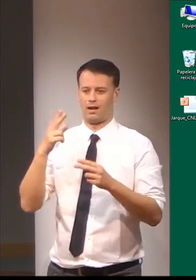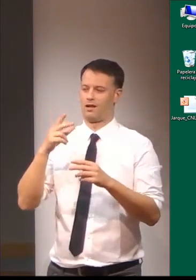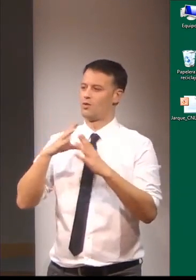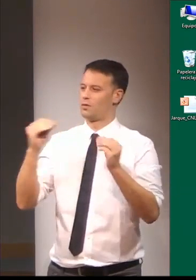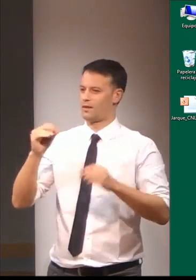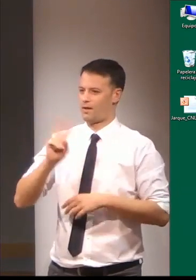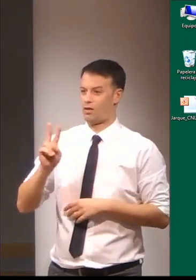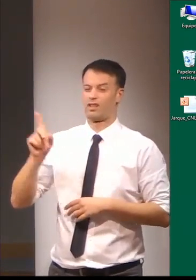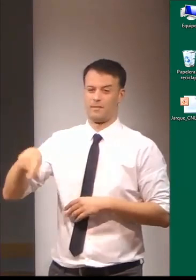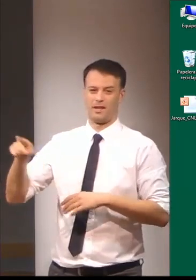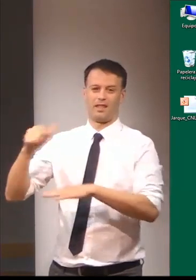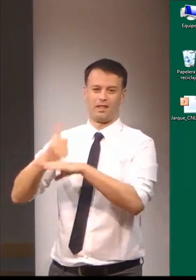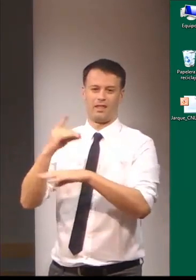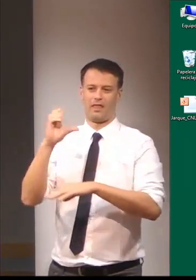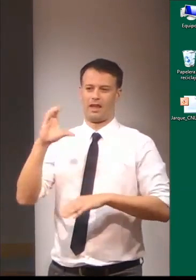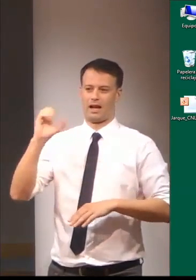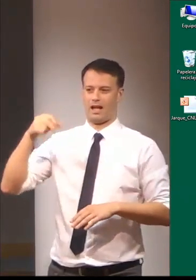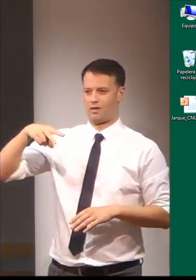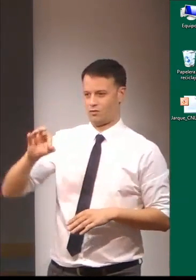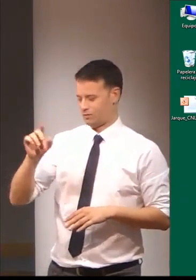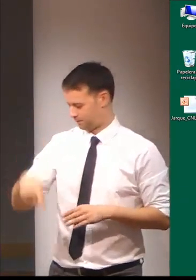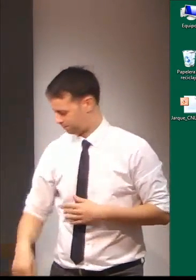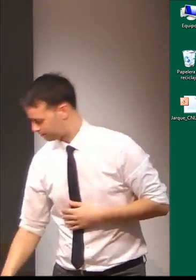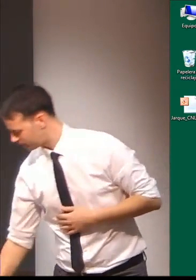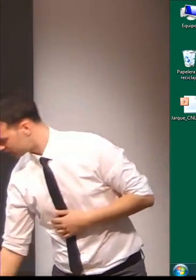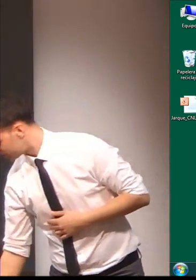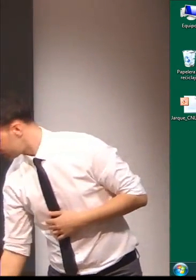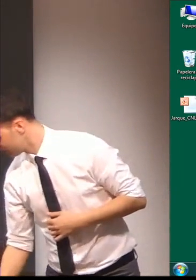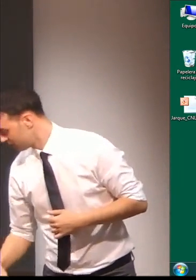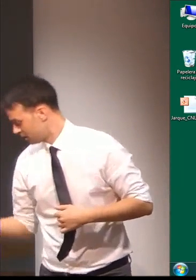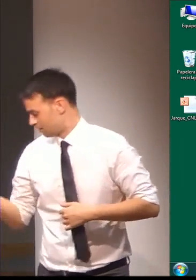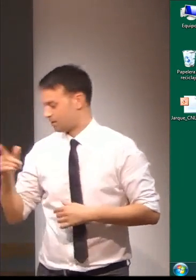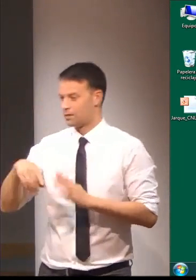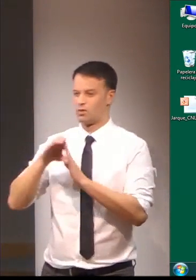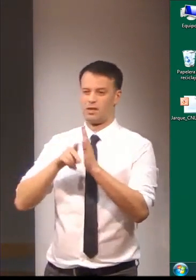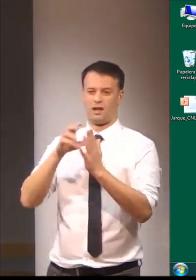Educación y Trabajo Social en la Universidad de Valladolid y también decano de la misma.